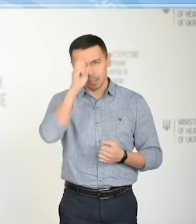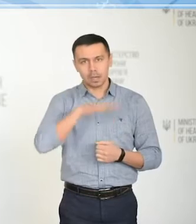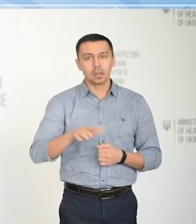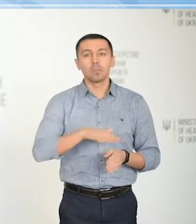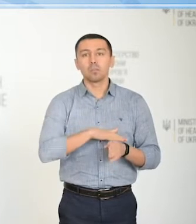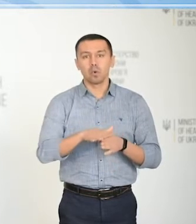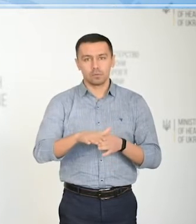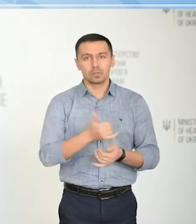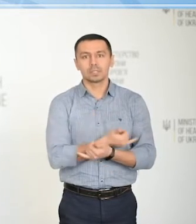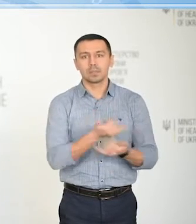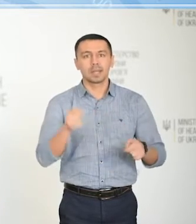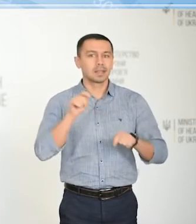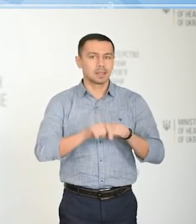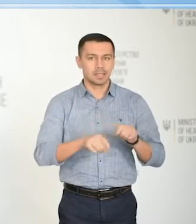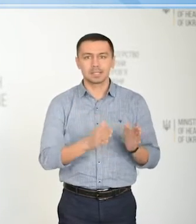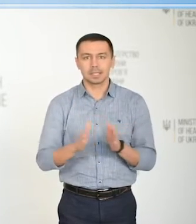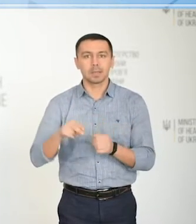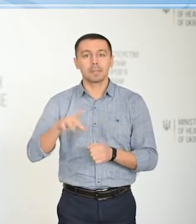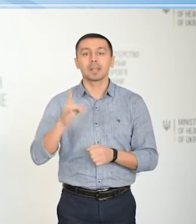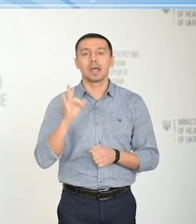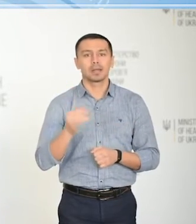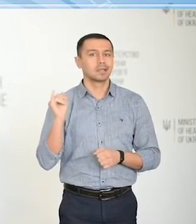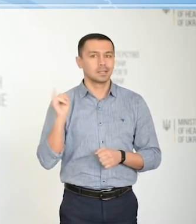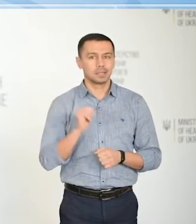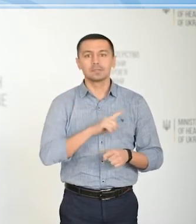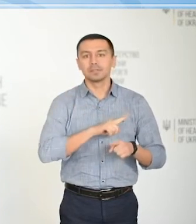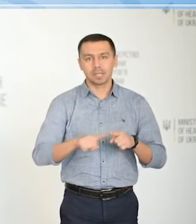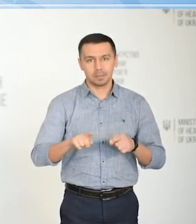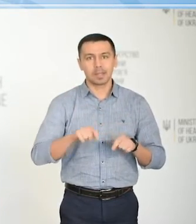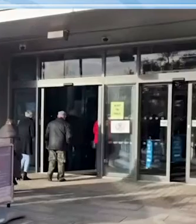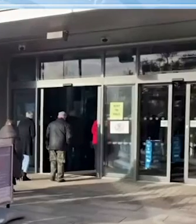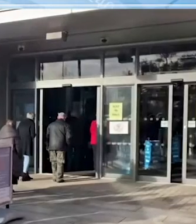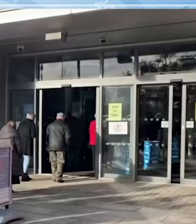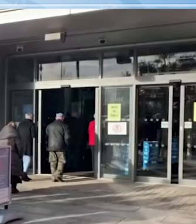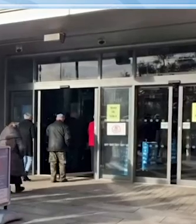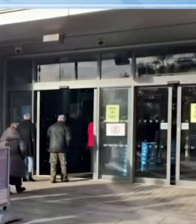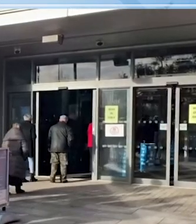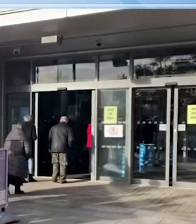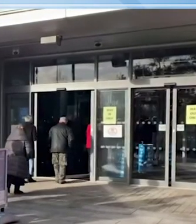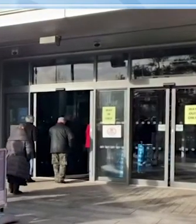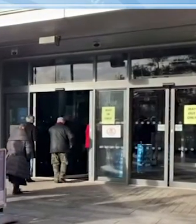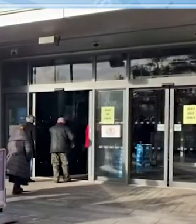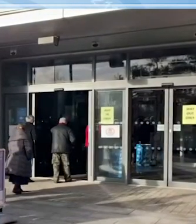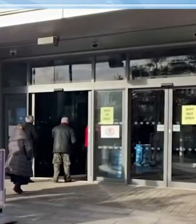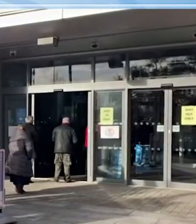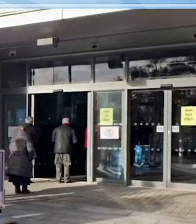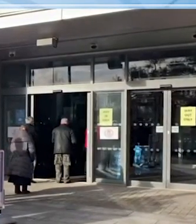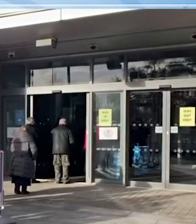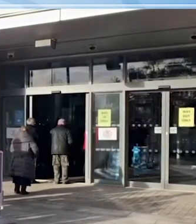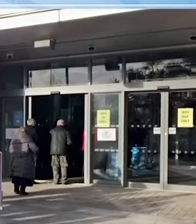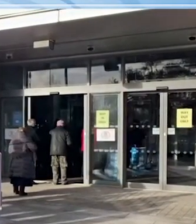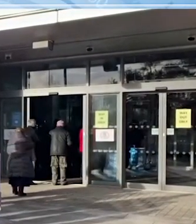повністю забезпечена і тест-системами на ПЛР, і швидкими тестами. До кінця 2021 року